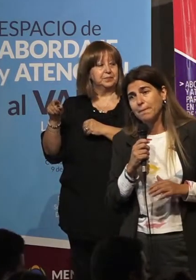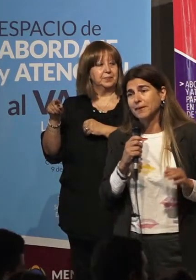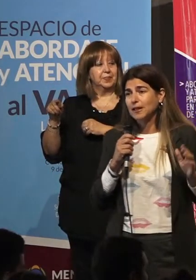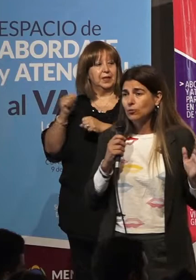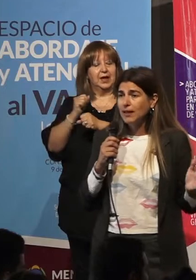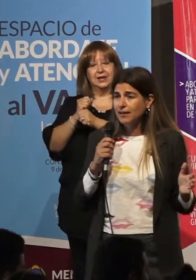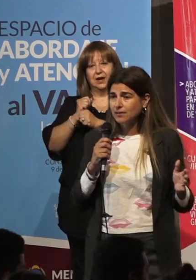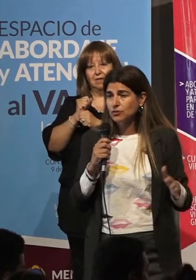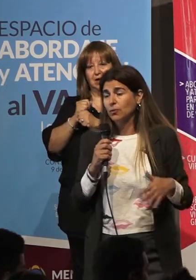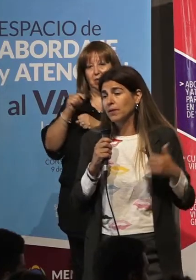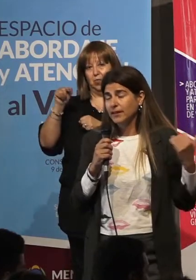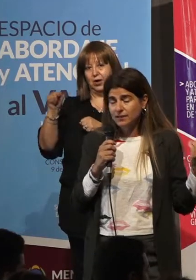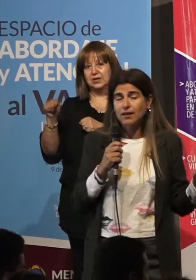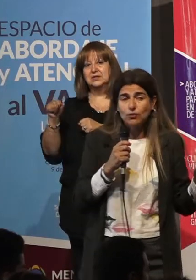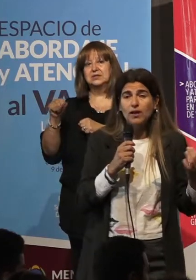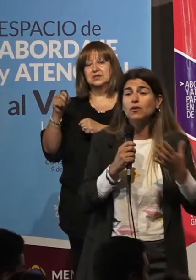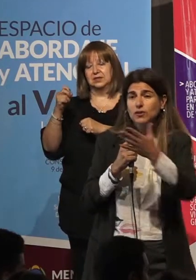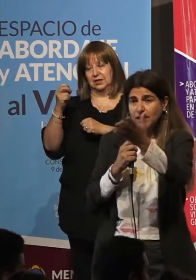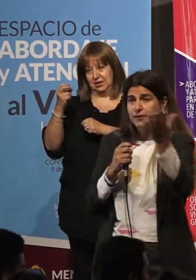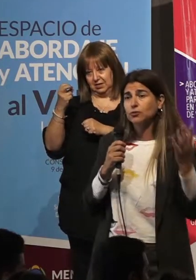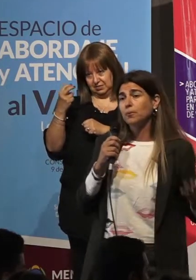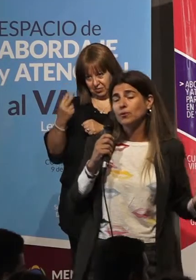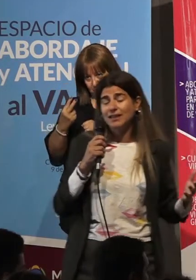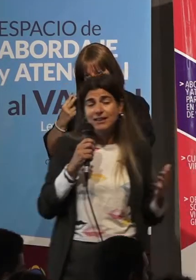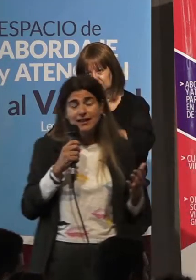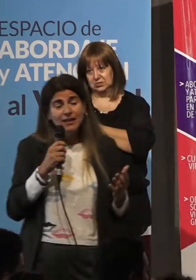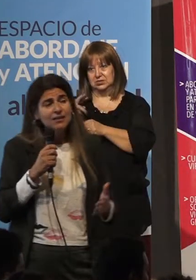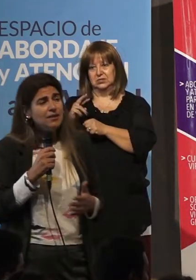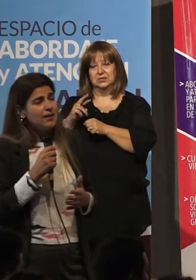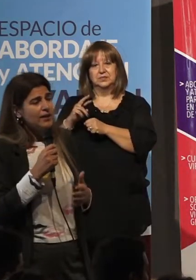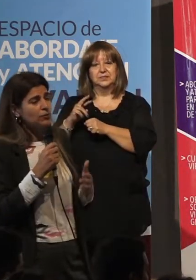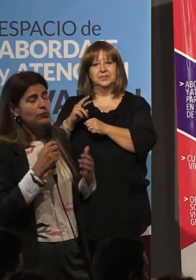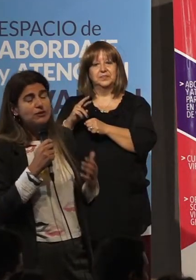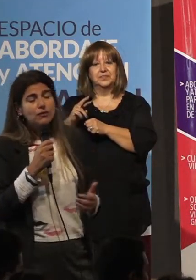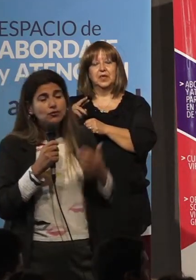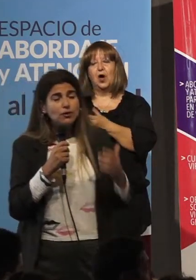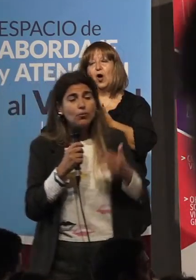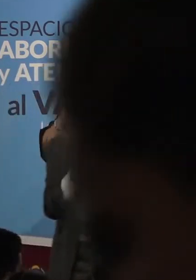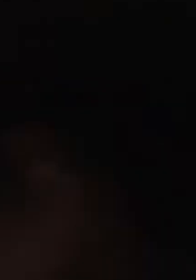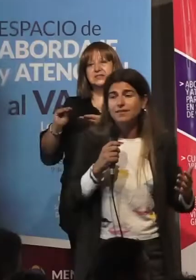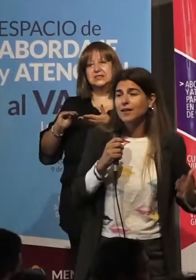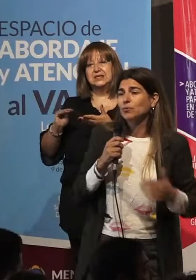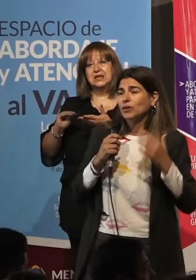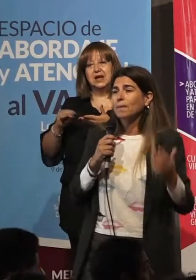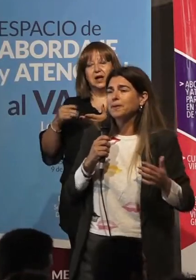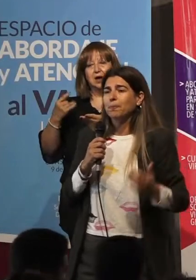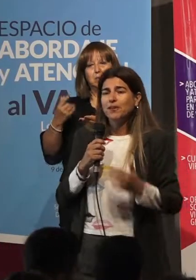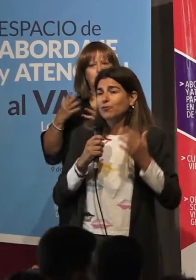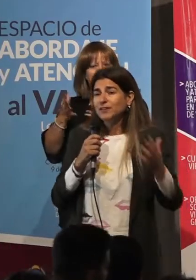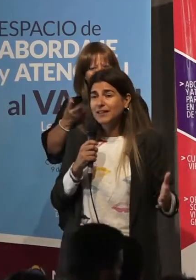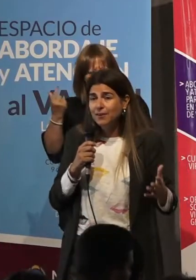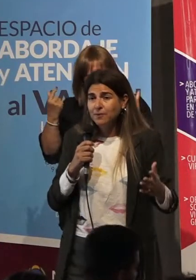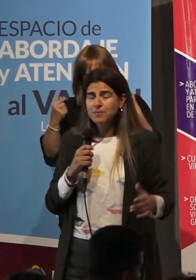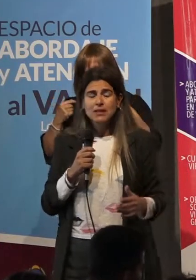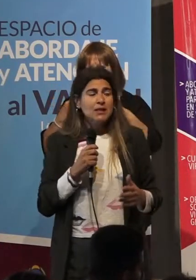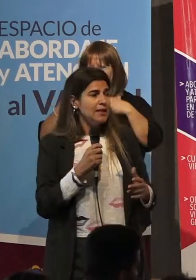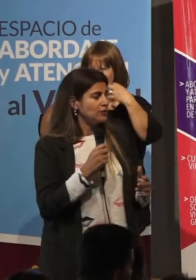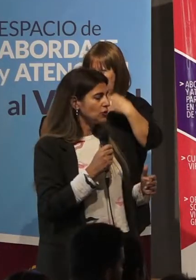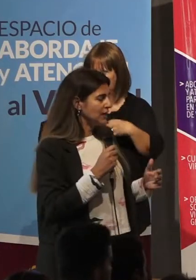trabajamos espectacular, son tal cual lo que se ha dicho un poco en la sala, es una oficina que funciona muy bien, es muy rápida, muy